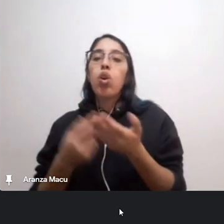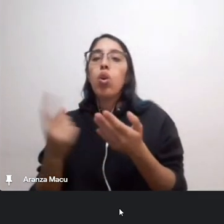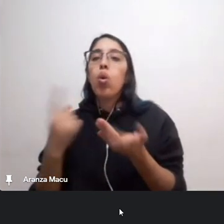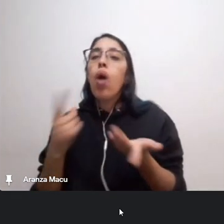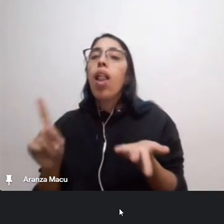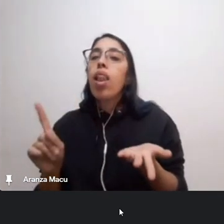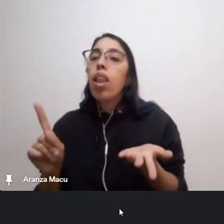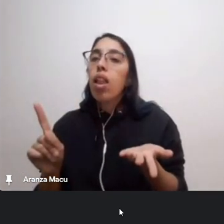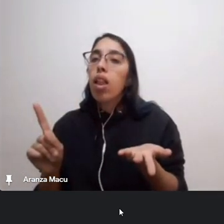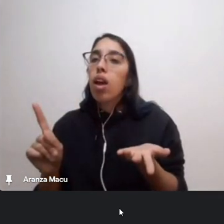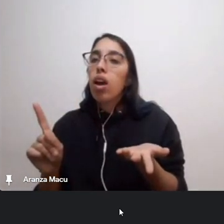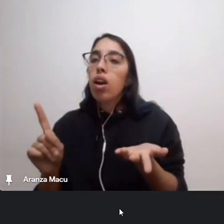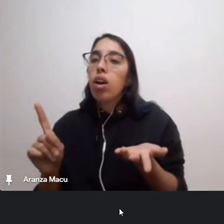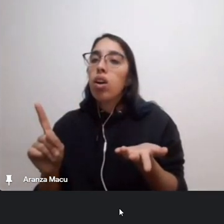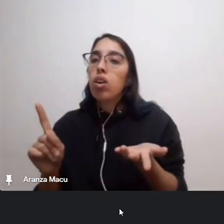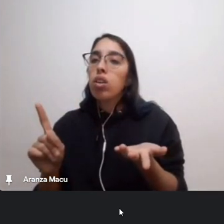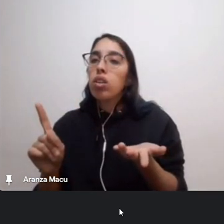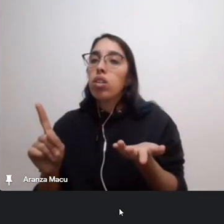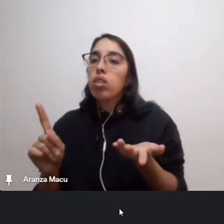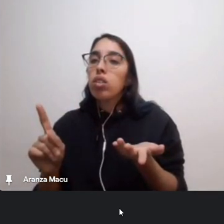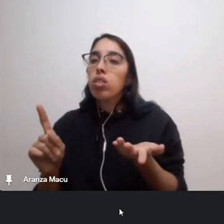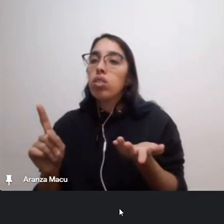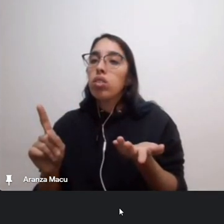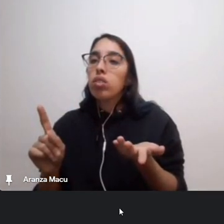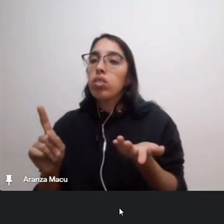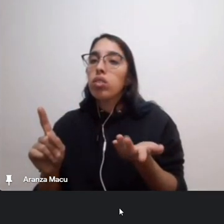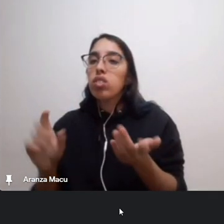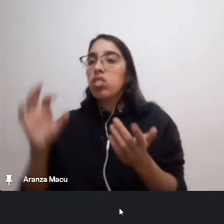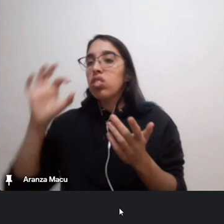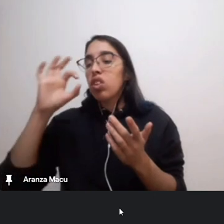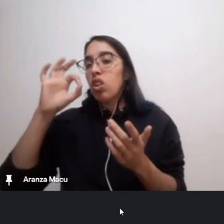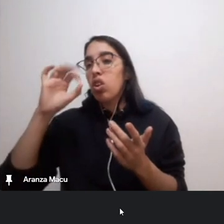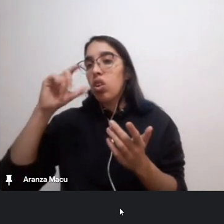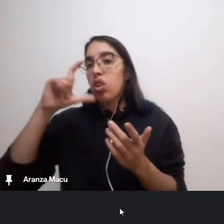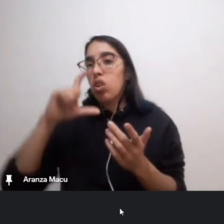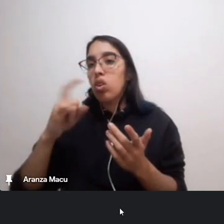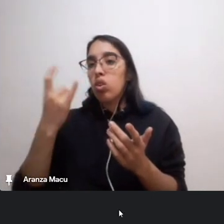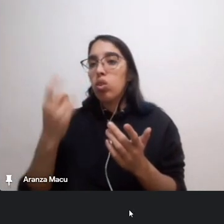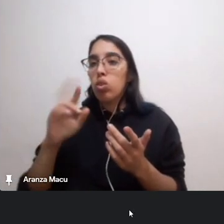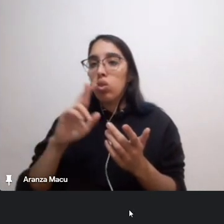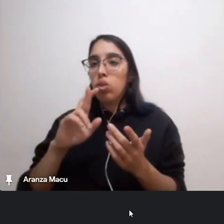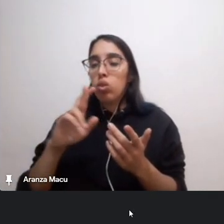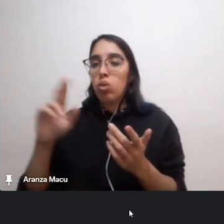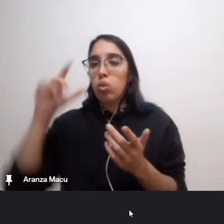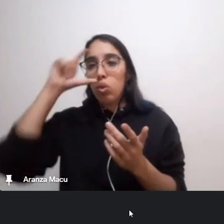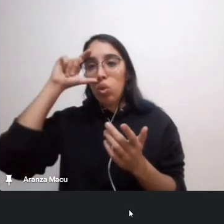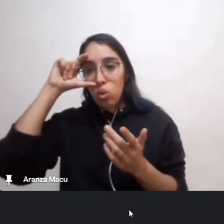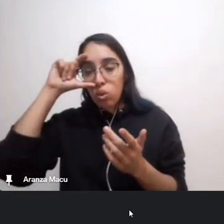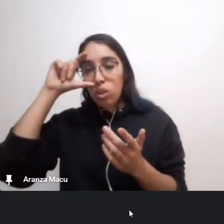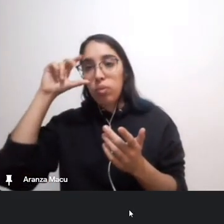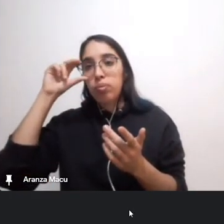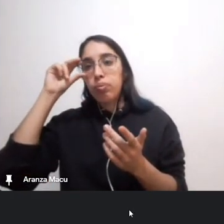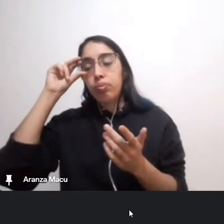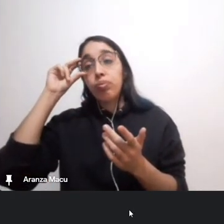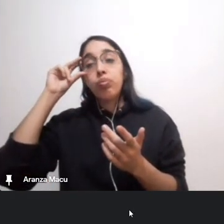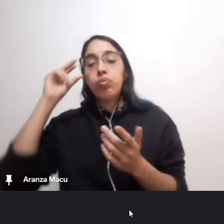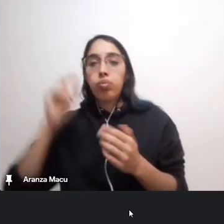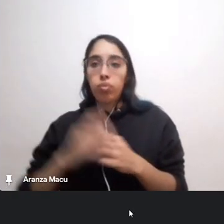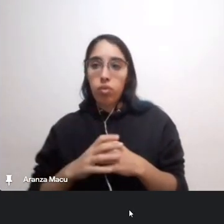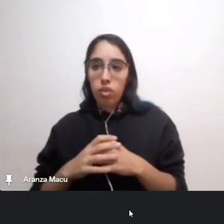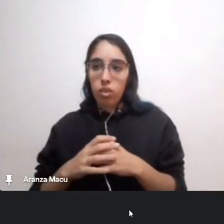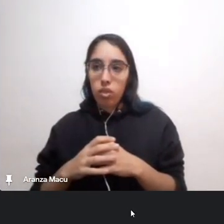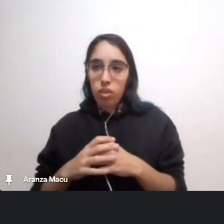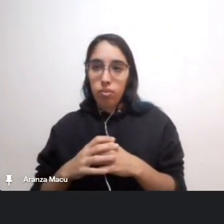Ocurrir era Ocurrir, ocurre, suceder. acontecer. O sea, el infinitivo sería. Después vemos cómo lo traducimos, cómo lo conjugamos. Pero el verbo viene del